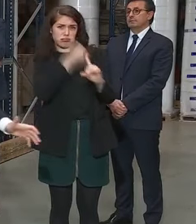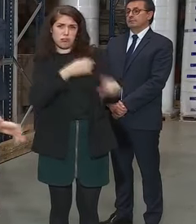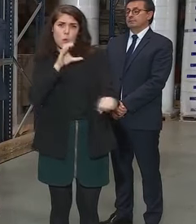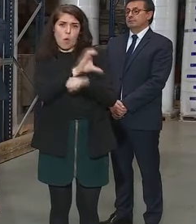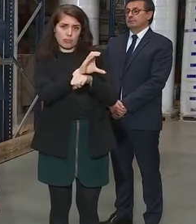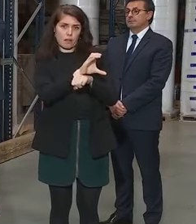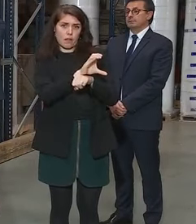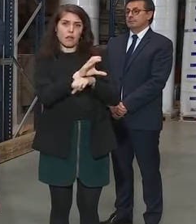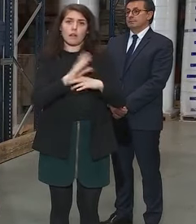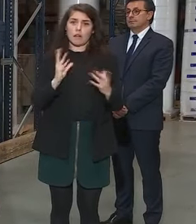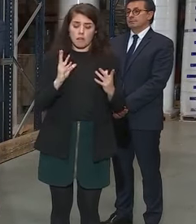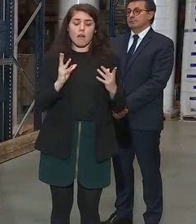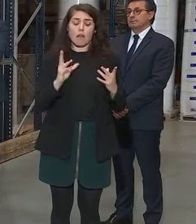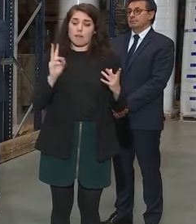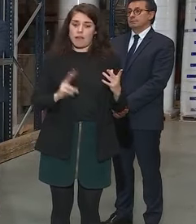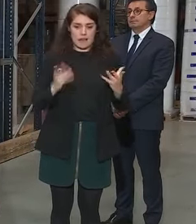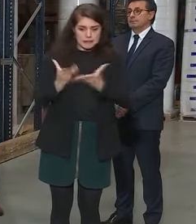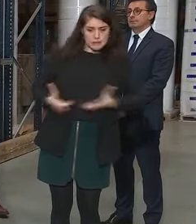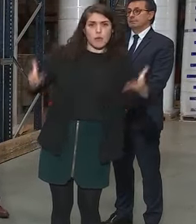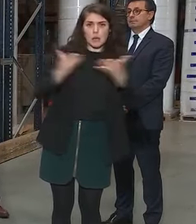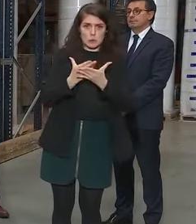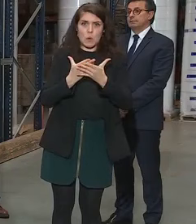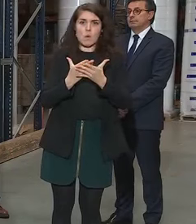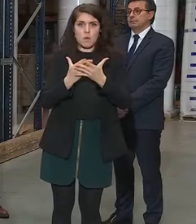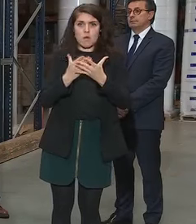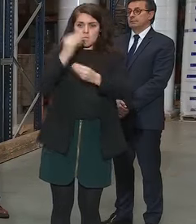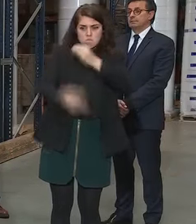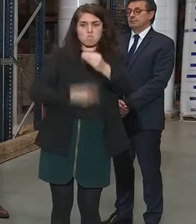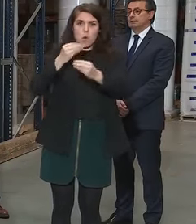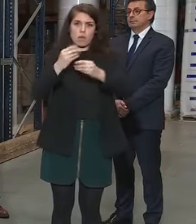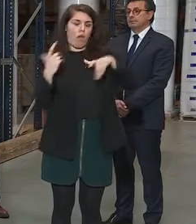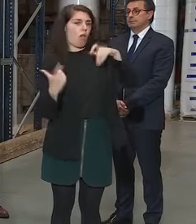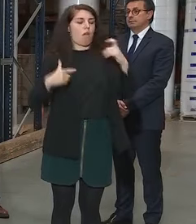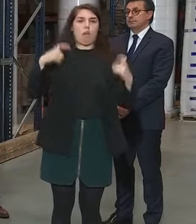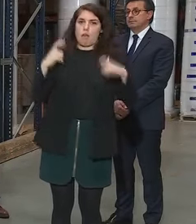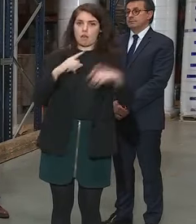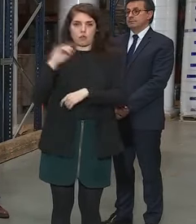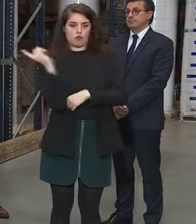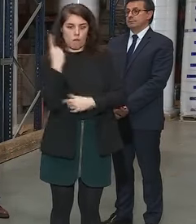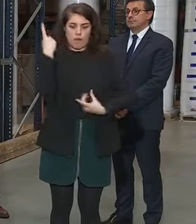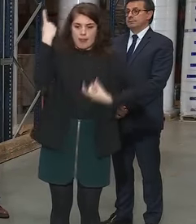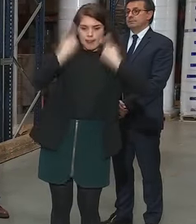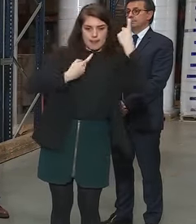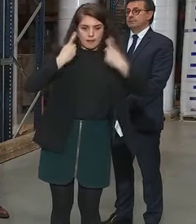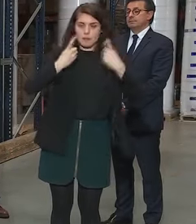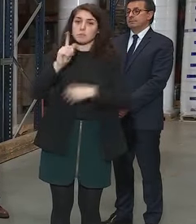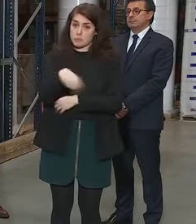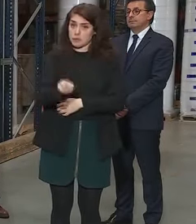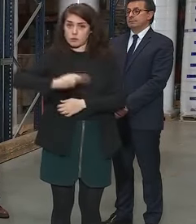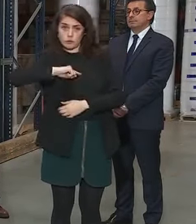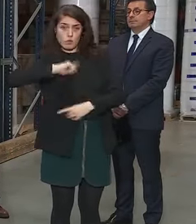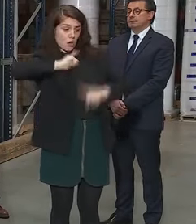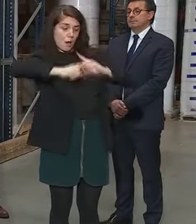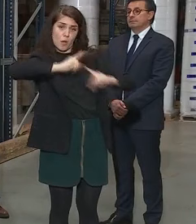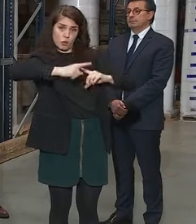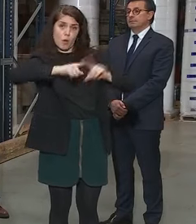les certitudes sont balayées, tout est revu, et la tension sur le marché mondial extrême, nous avons bien sûr eu une stratégie de commande d'importation, mais notre